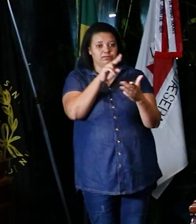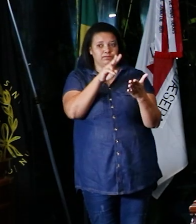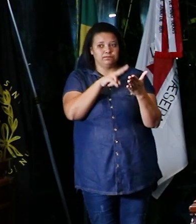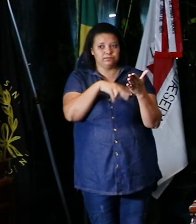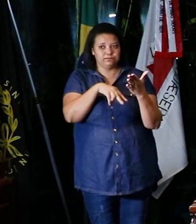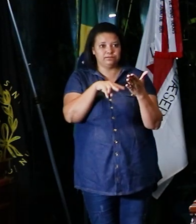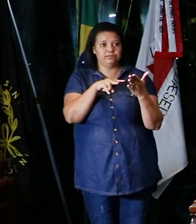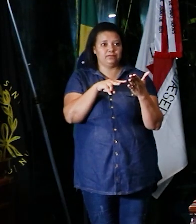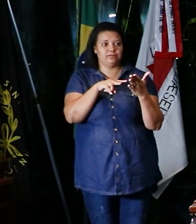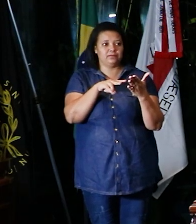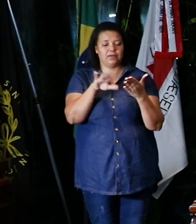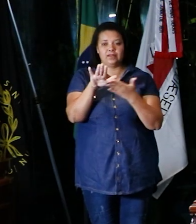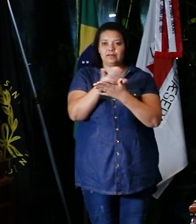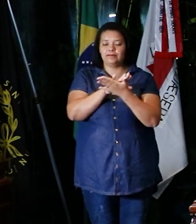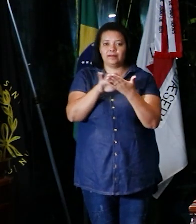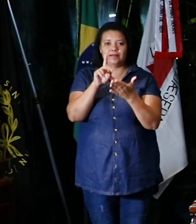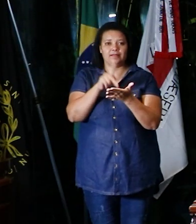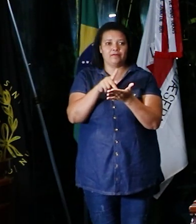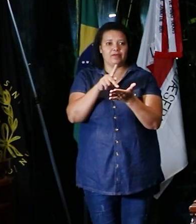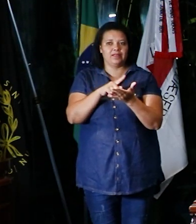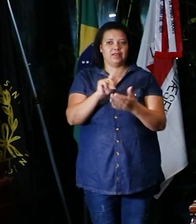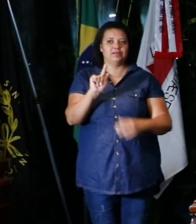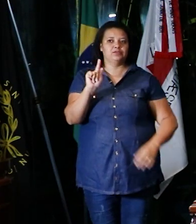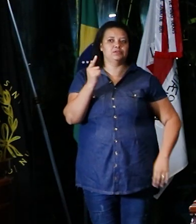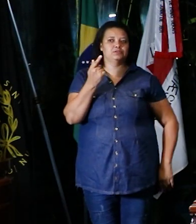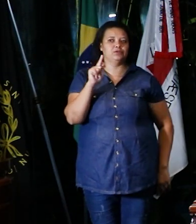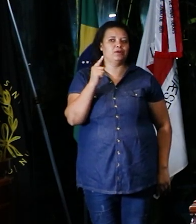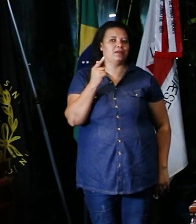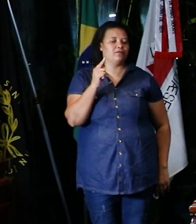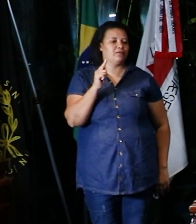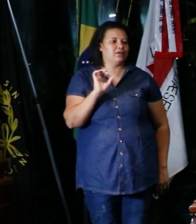não era nada verdade da aula de geografia, né?